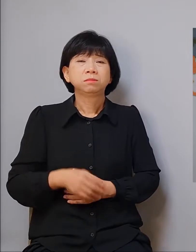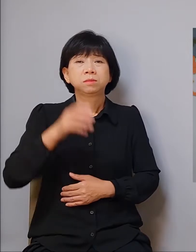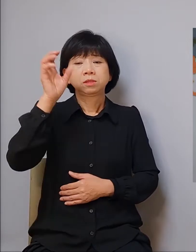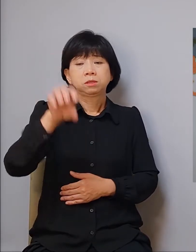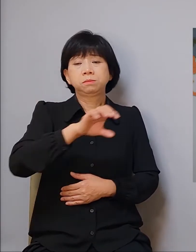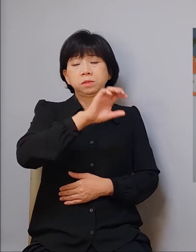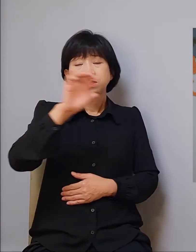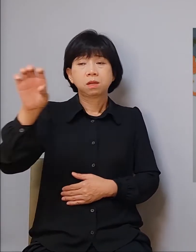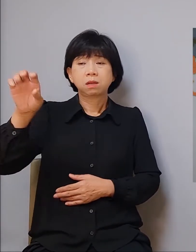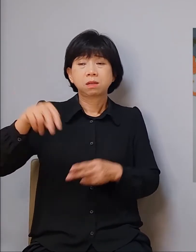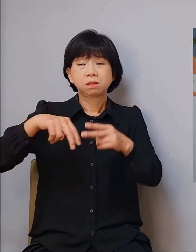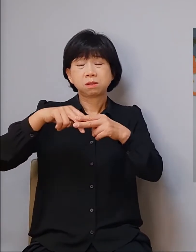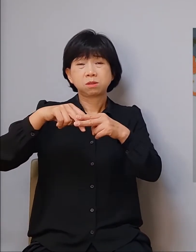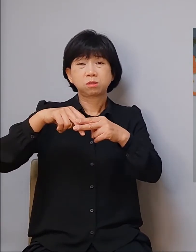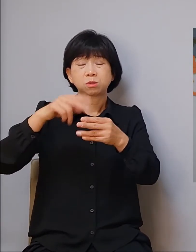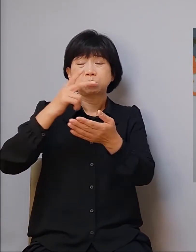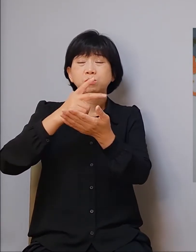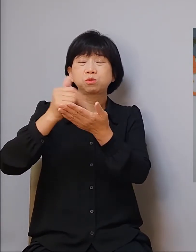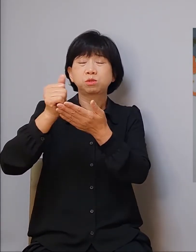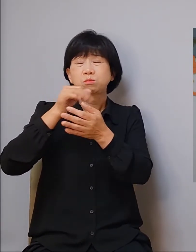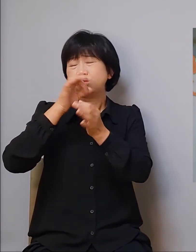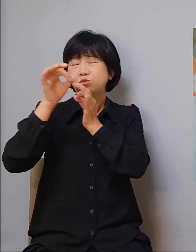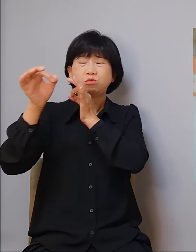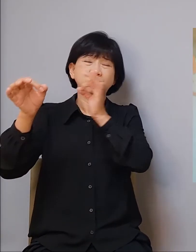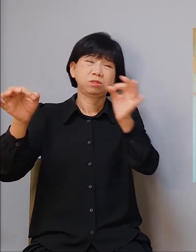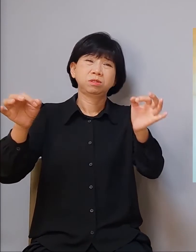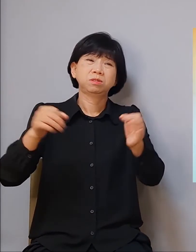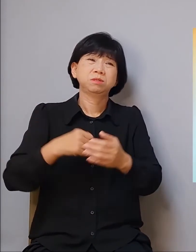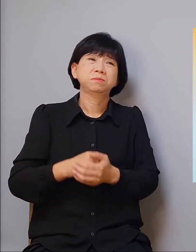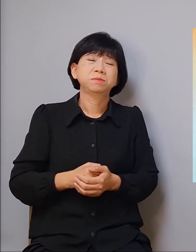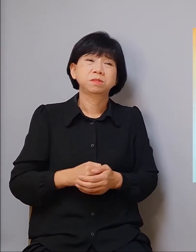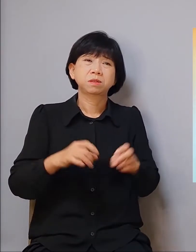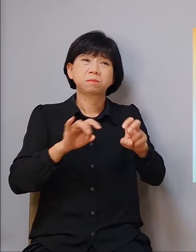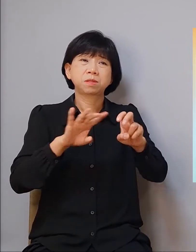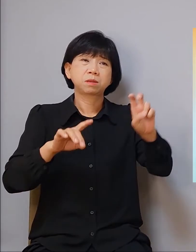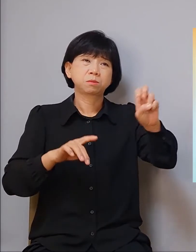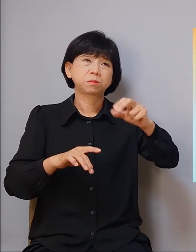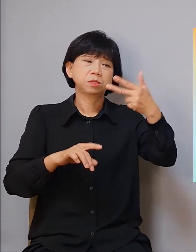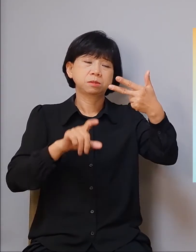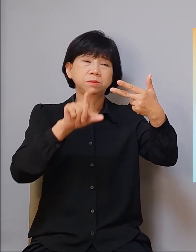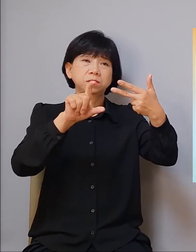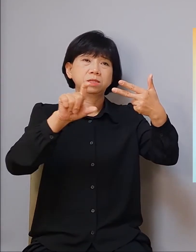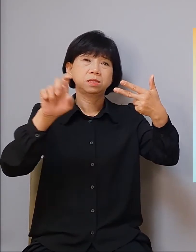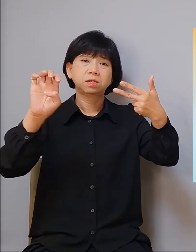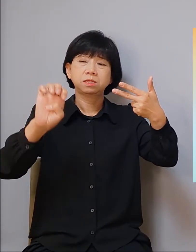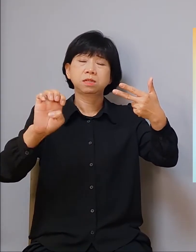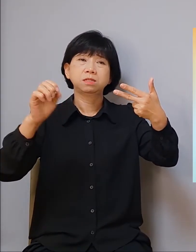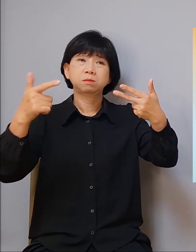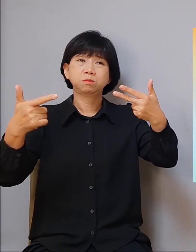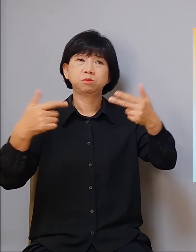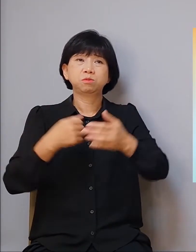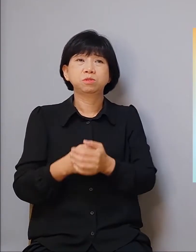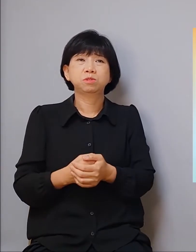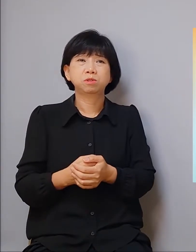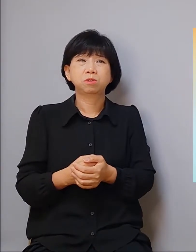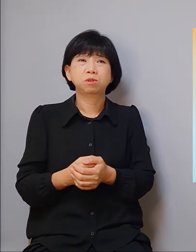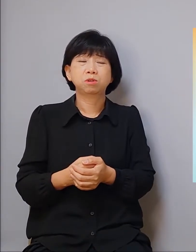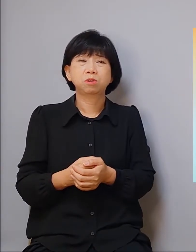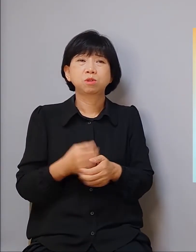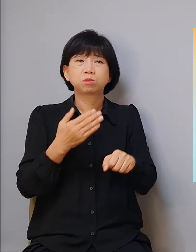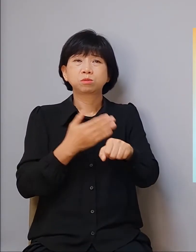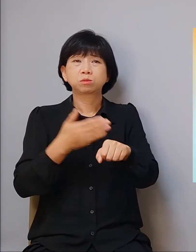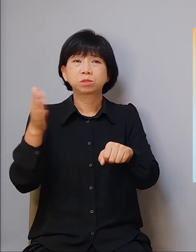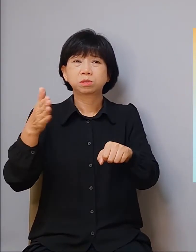십자가에서 주님이 부르짖습니다. 마태복음 27장 46절 말씀인데요. 제9시쯤에 예수께서 크게 소리질러